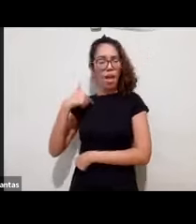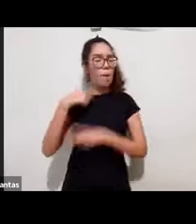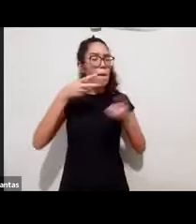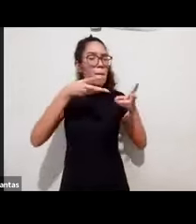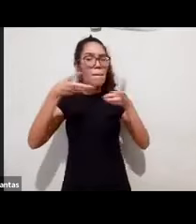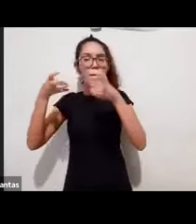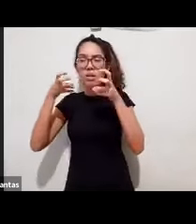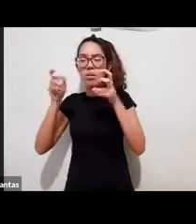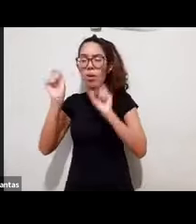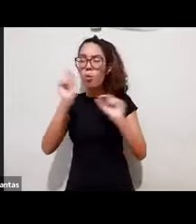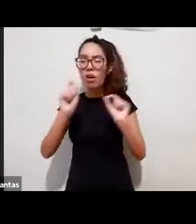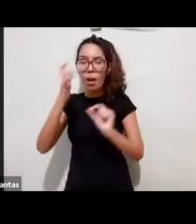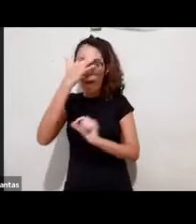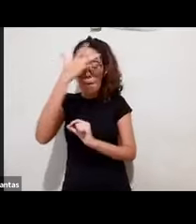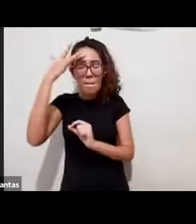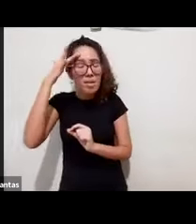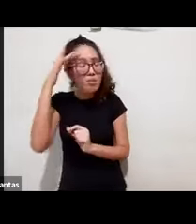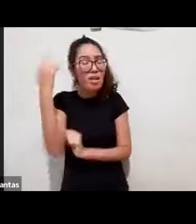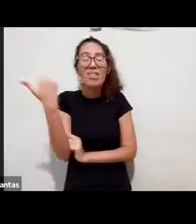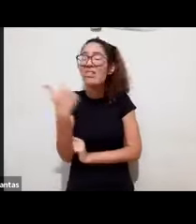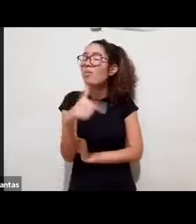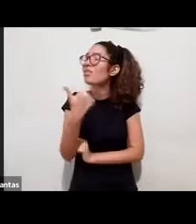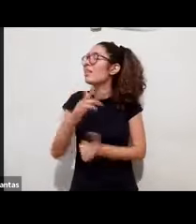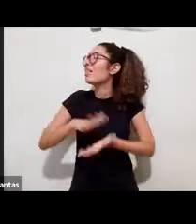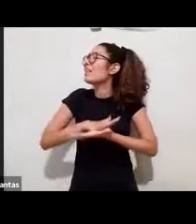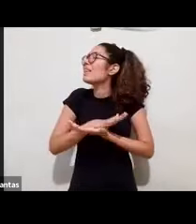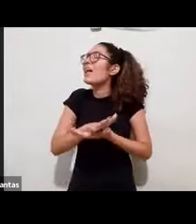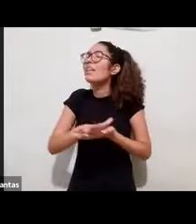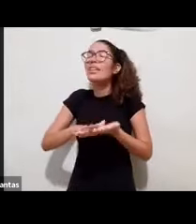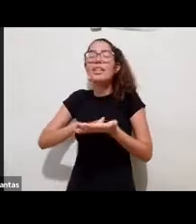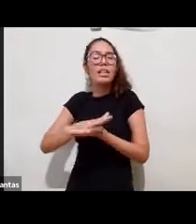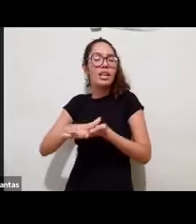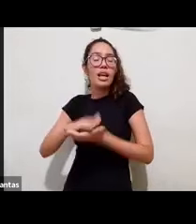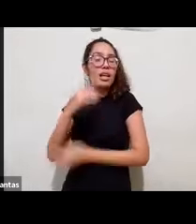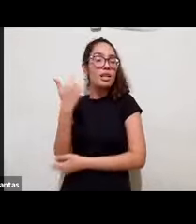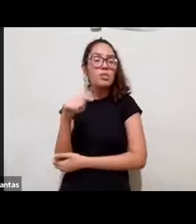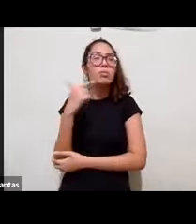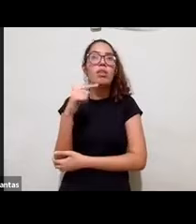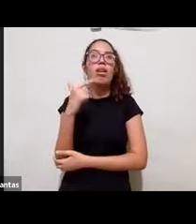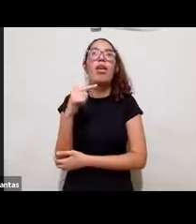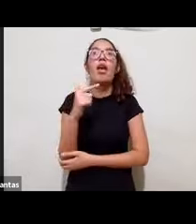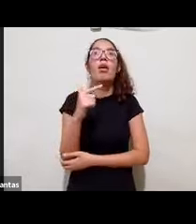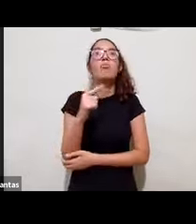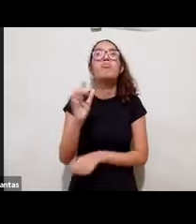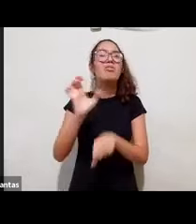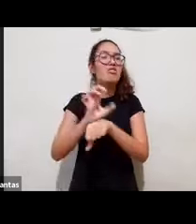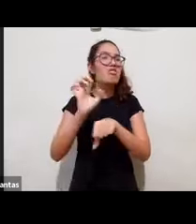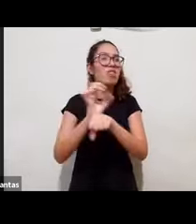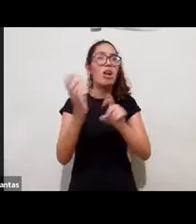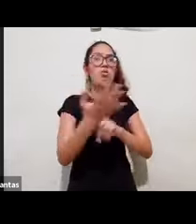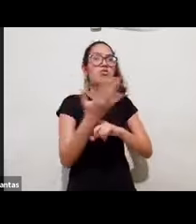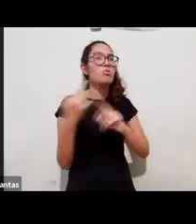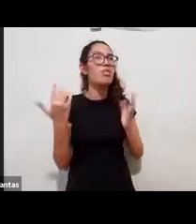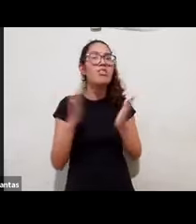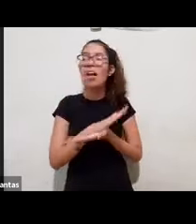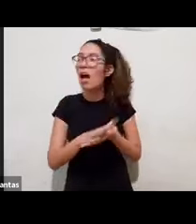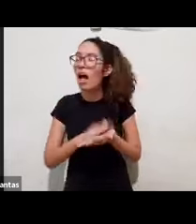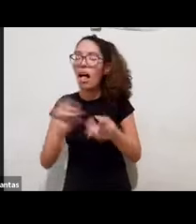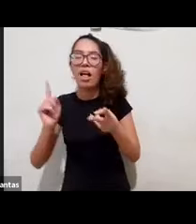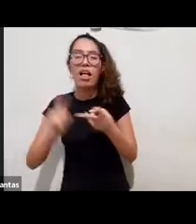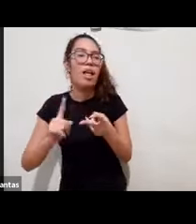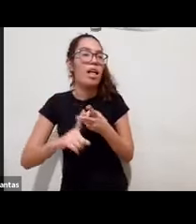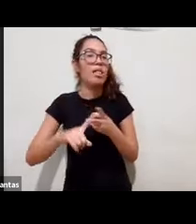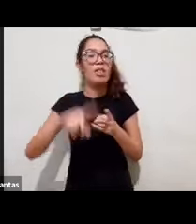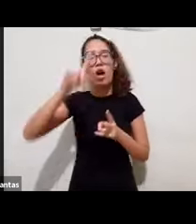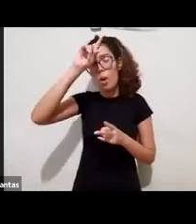qualquer entidade estatal. não tem escola, não tem posto de saúde, não tem